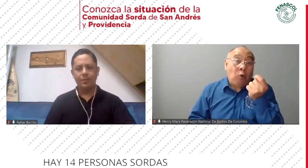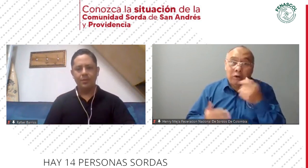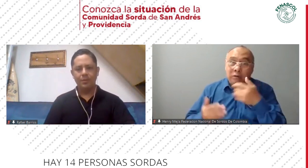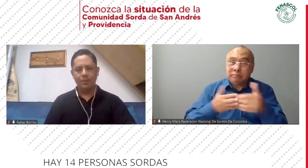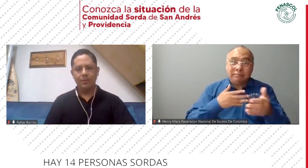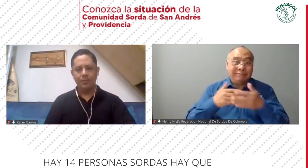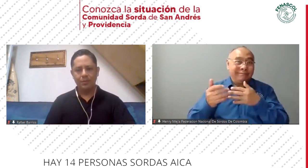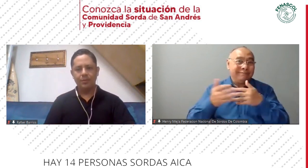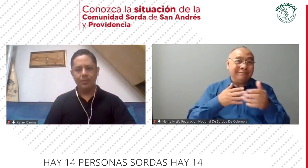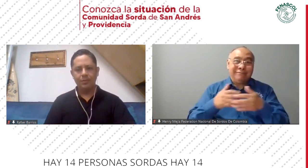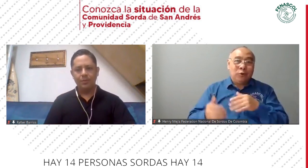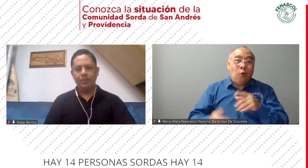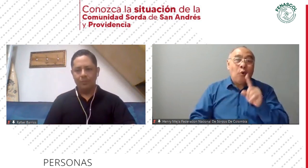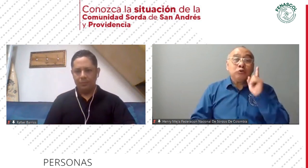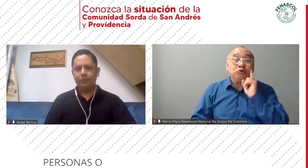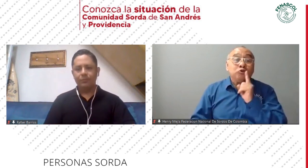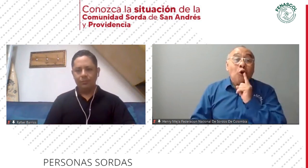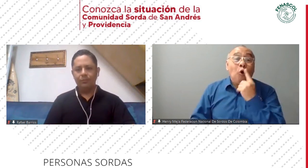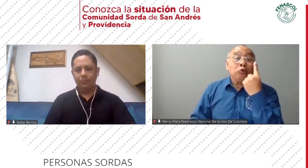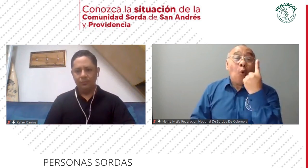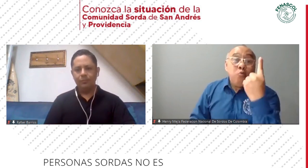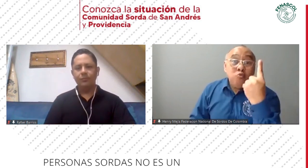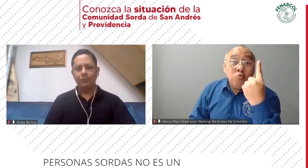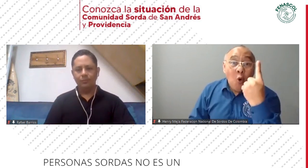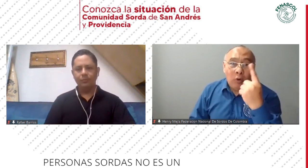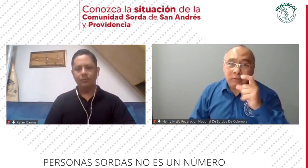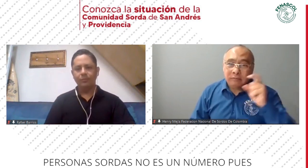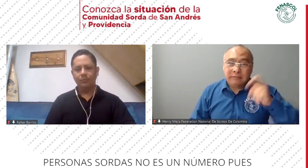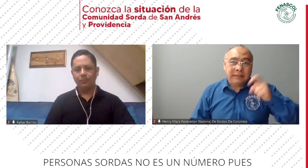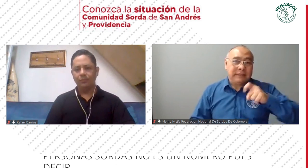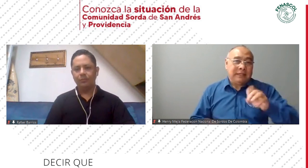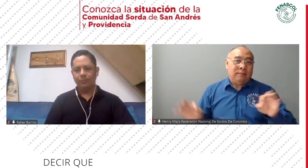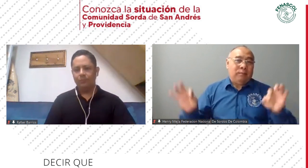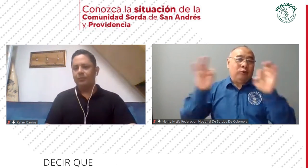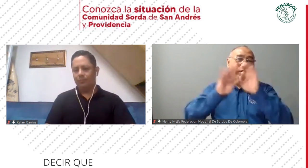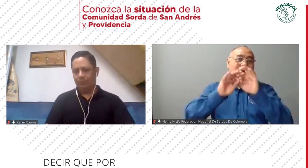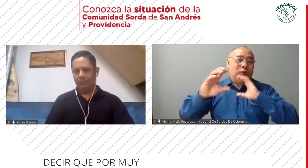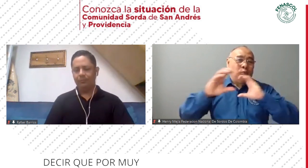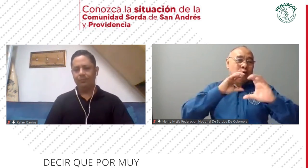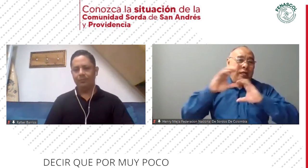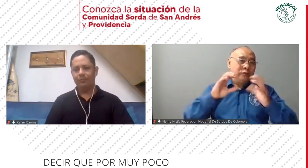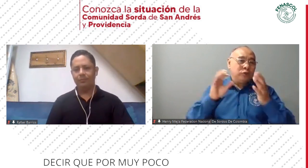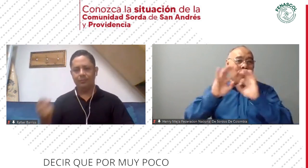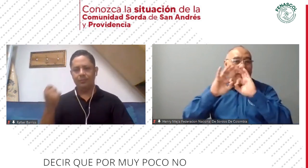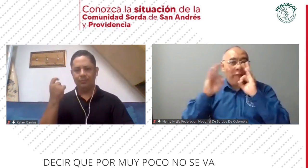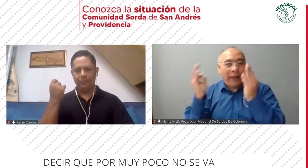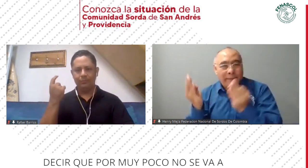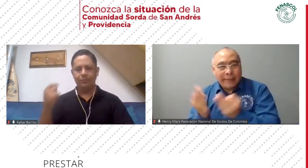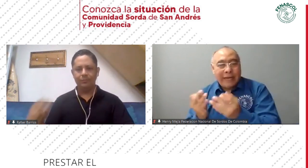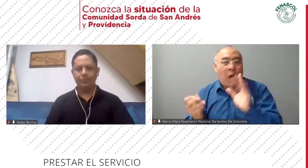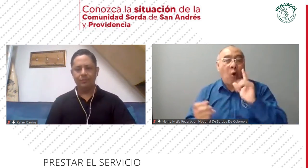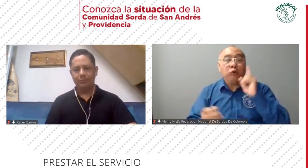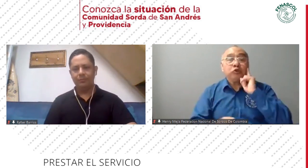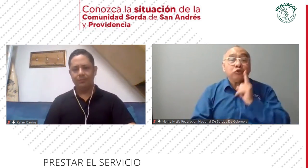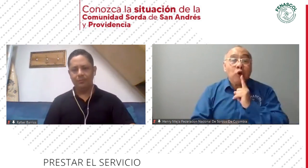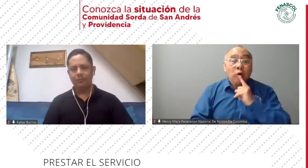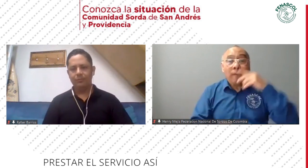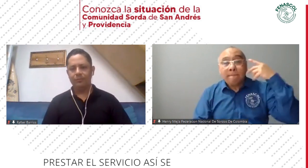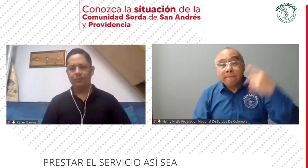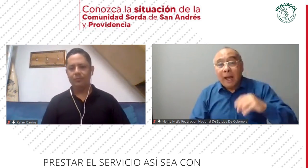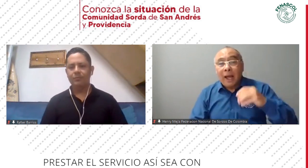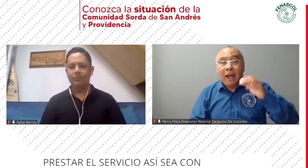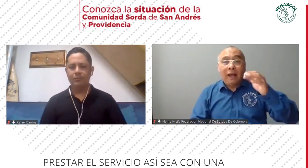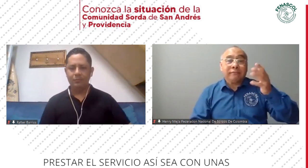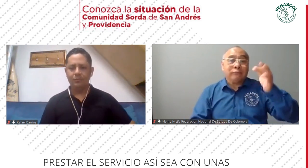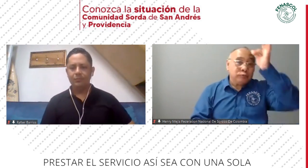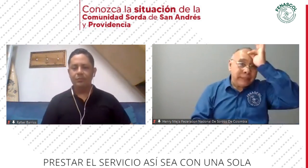hay 14 personas sordas no es un número pues decir que por muy poco no se va a prestar el servicio así sea